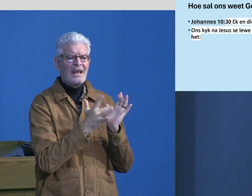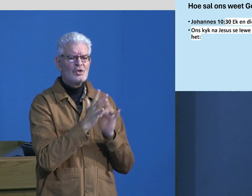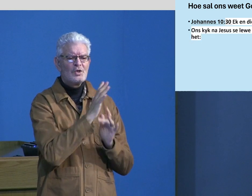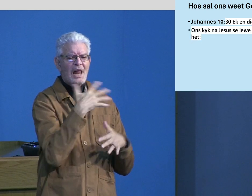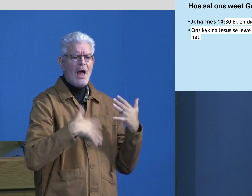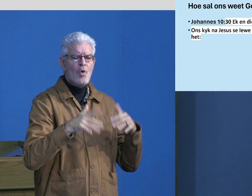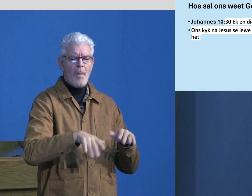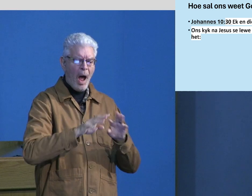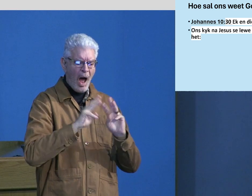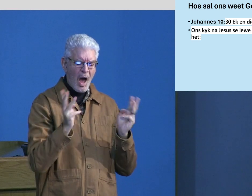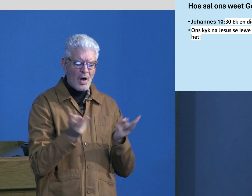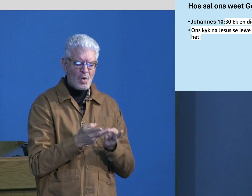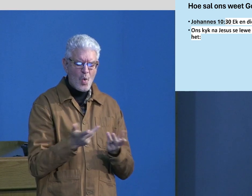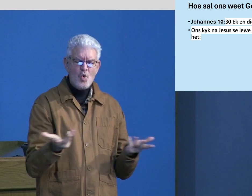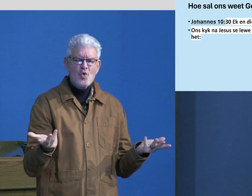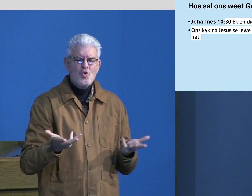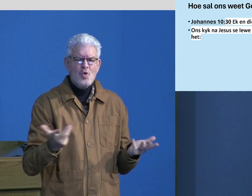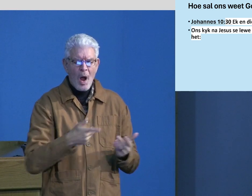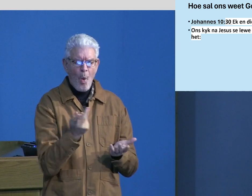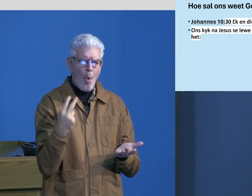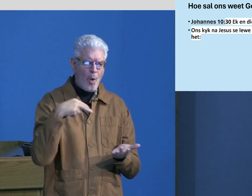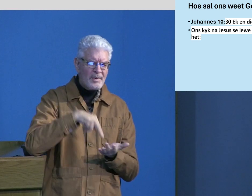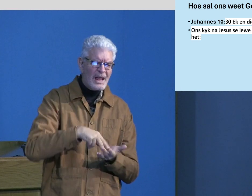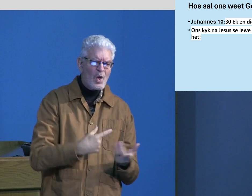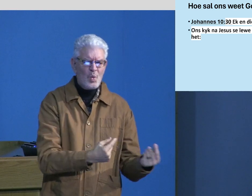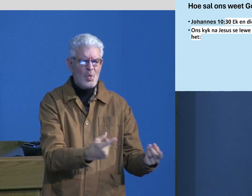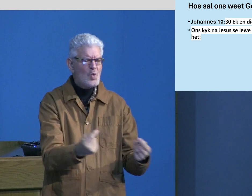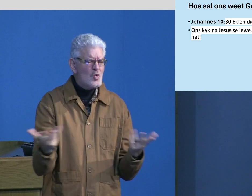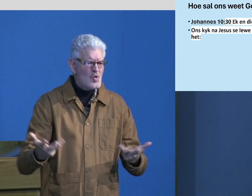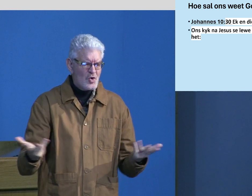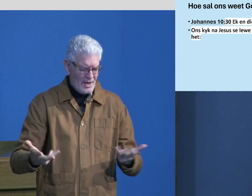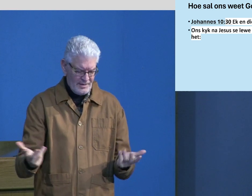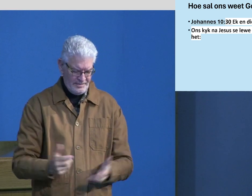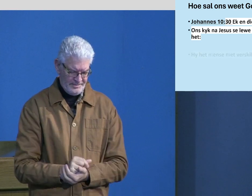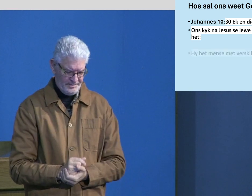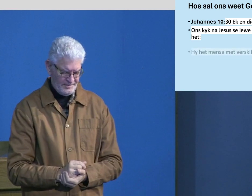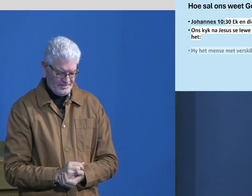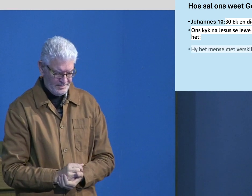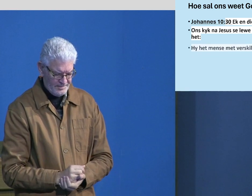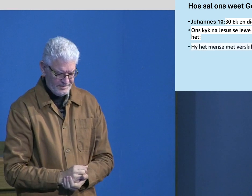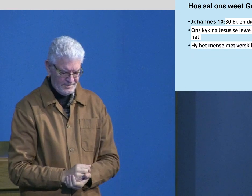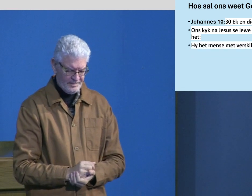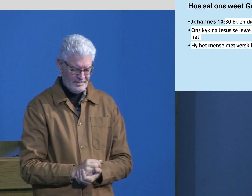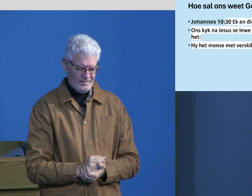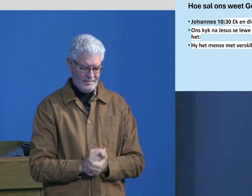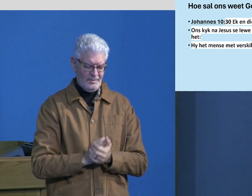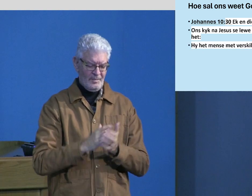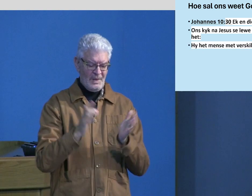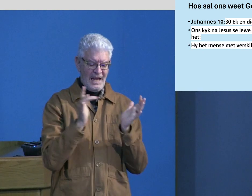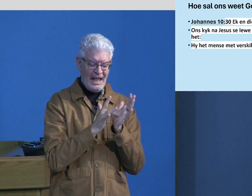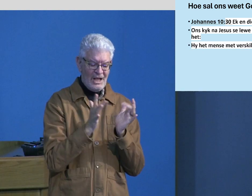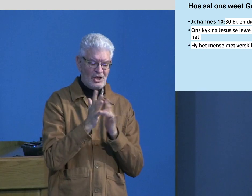So ons kyk bietjie en ons lees bietjie na Jesus se lewe op aarde en hoe hy gedoen het.